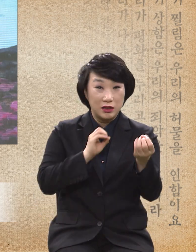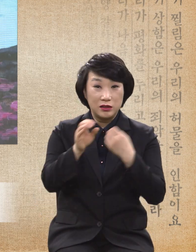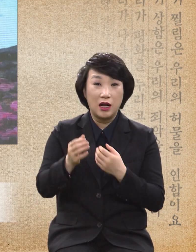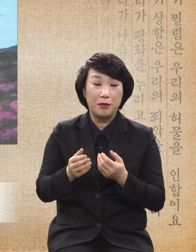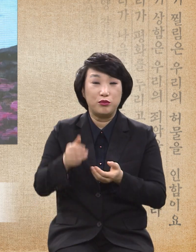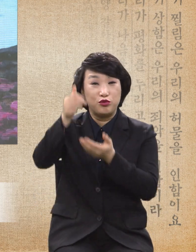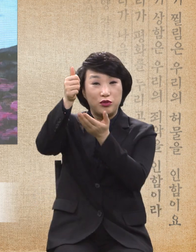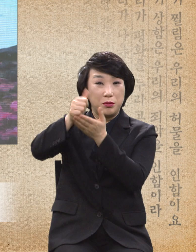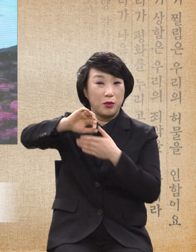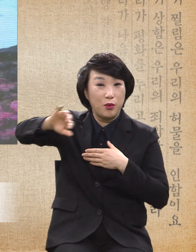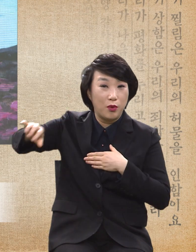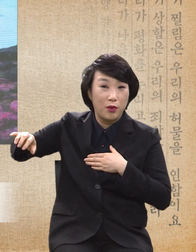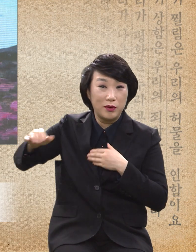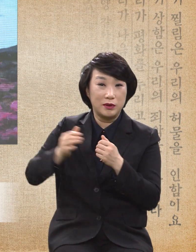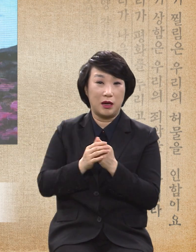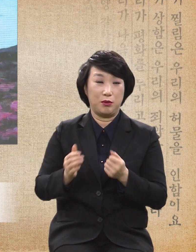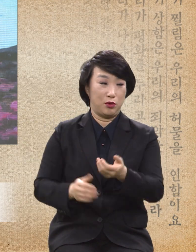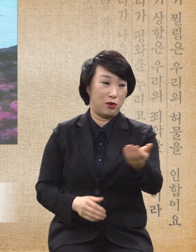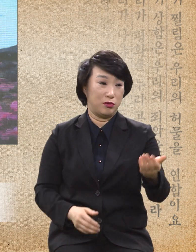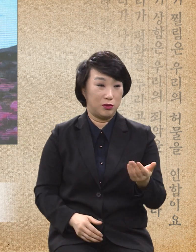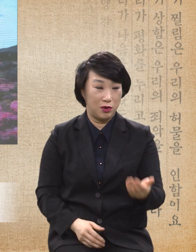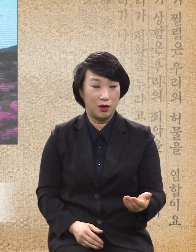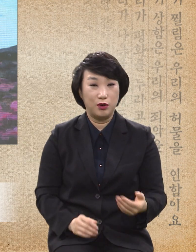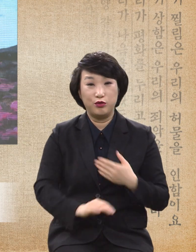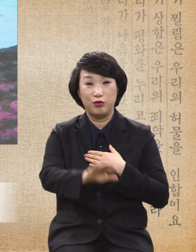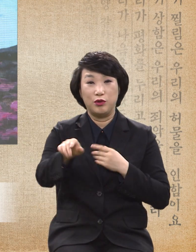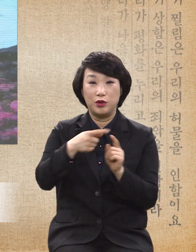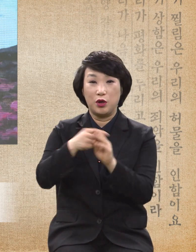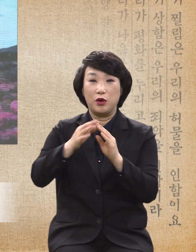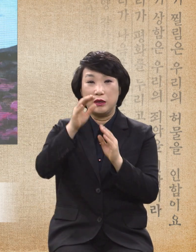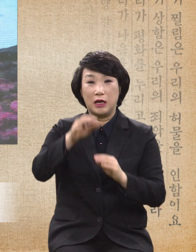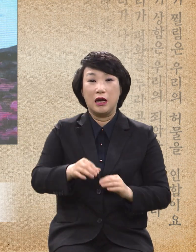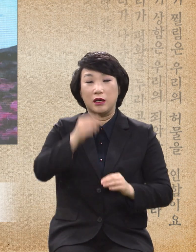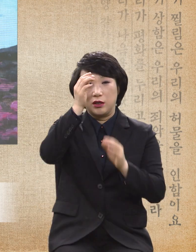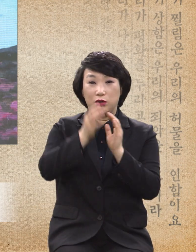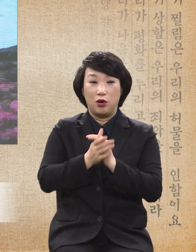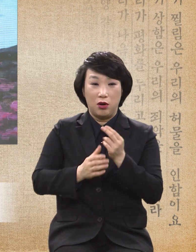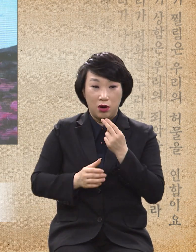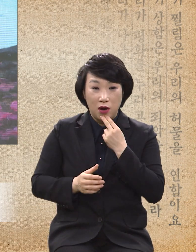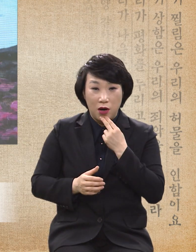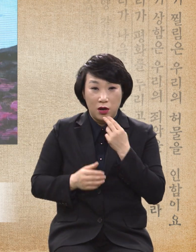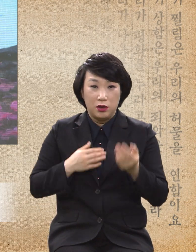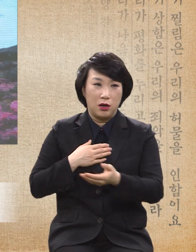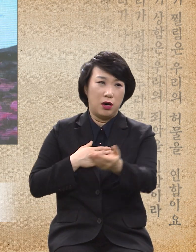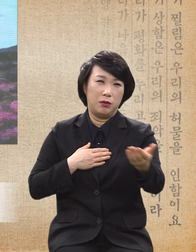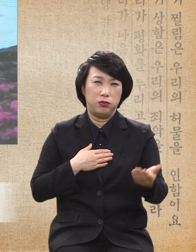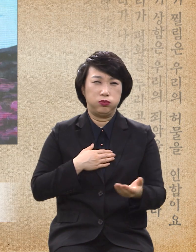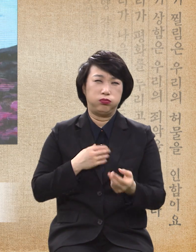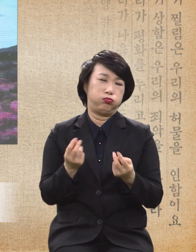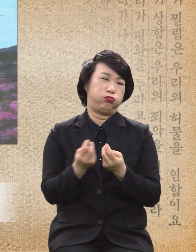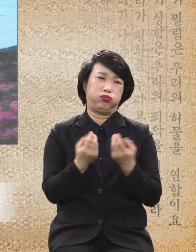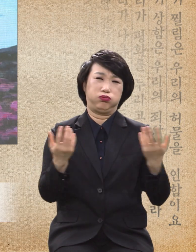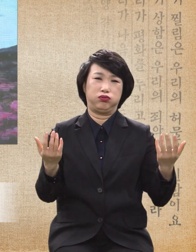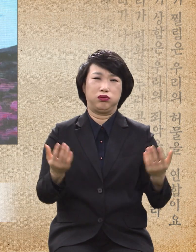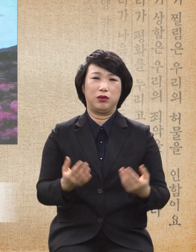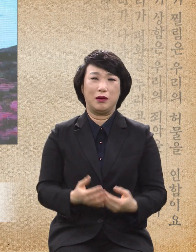응답하실 주님을 배척해 버리잖아요. 우리 교회는 기도 안 하면 여러분 아무 의미